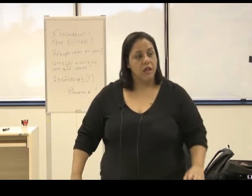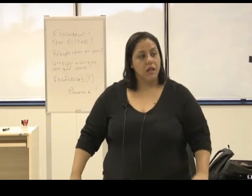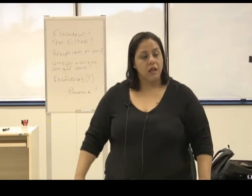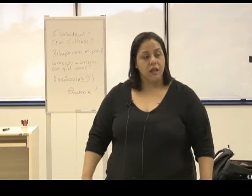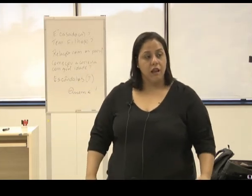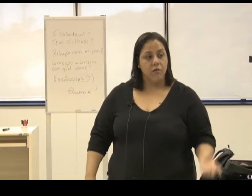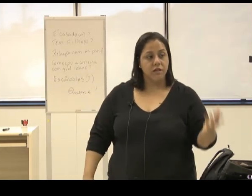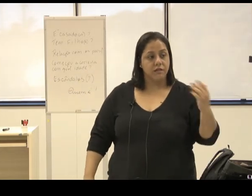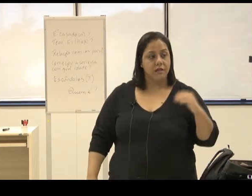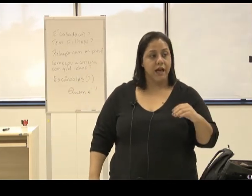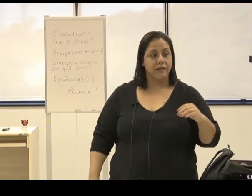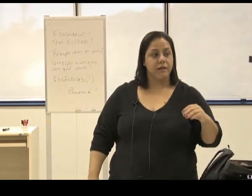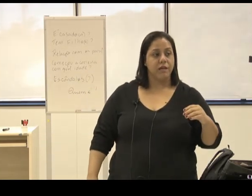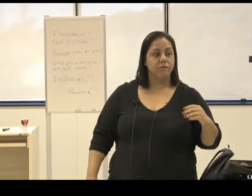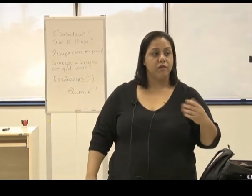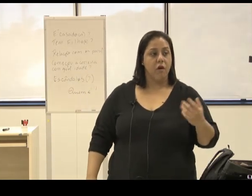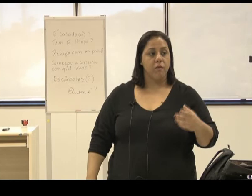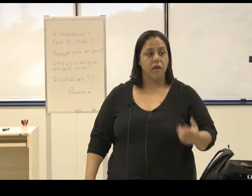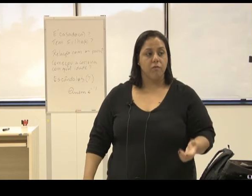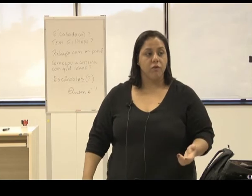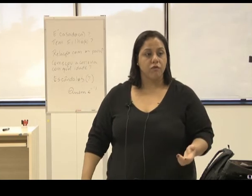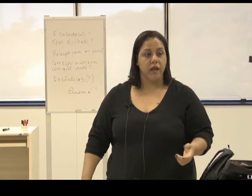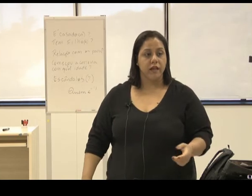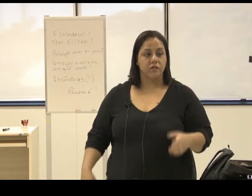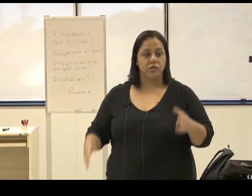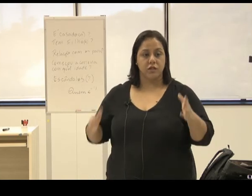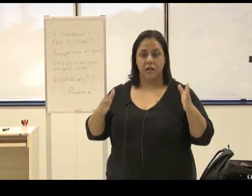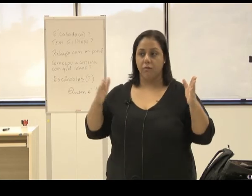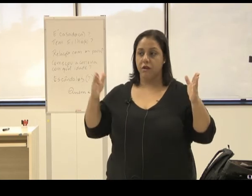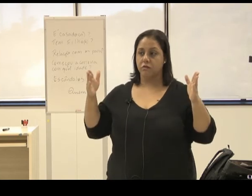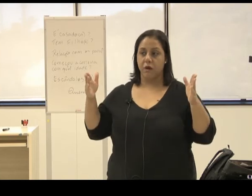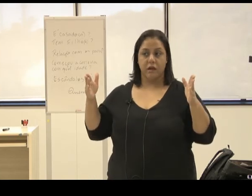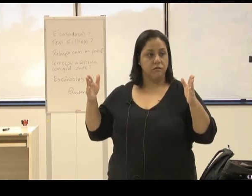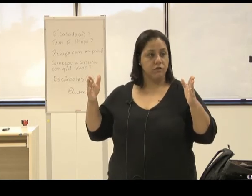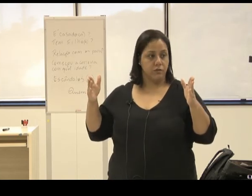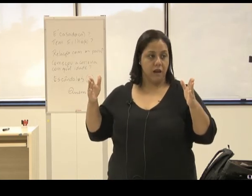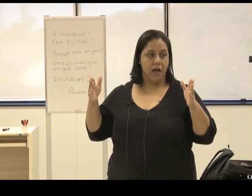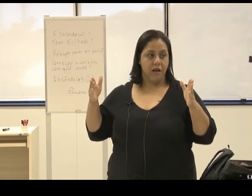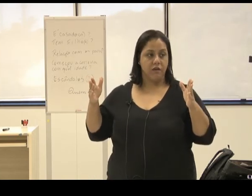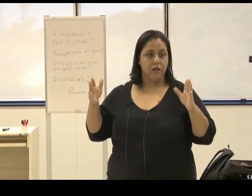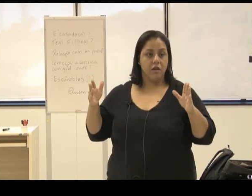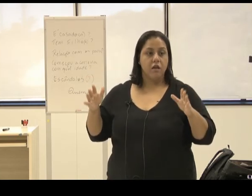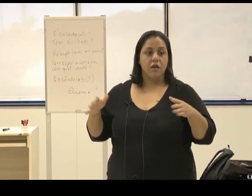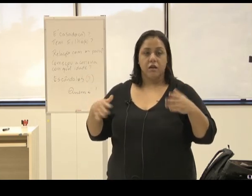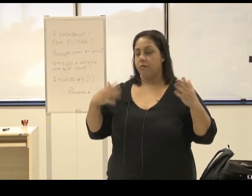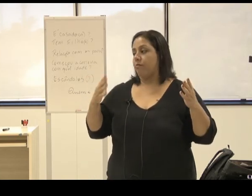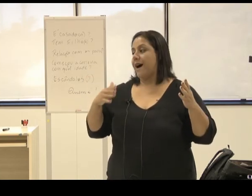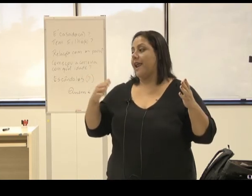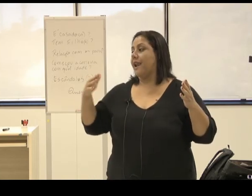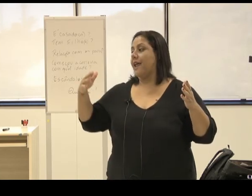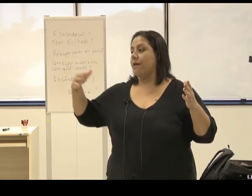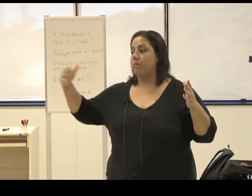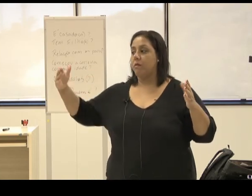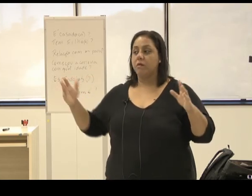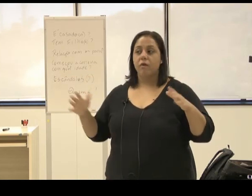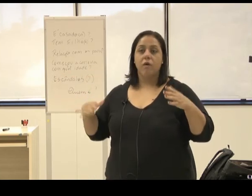E em língua de sinais, da mesma forma que em português a gente tem tamanhos máximos de palavra, paralelepípedo é um